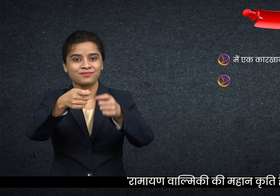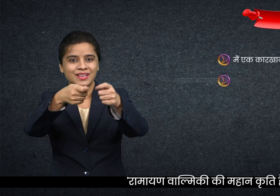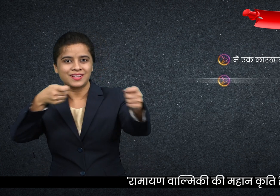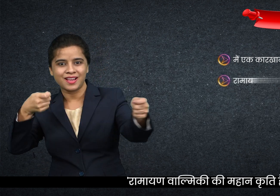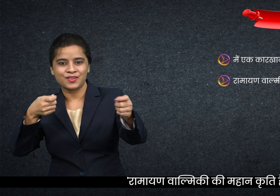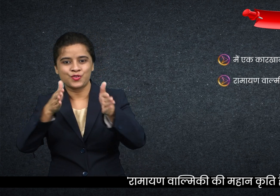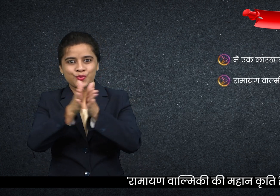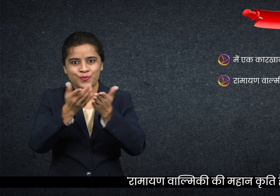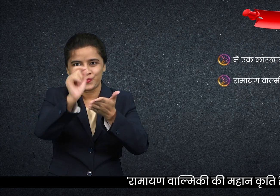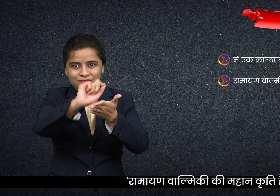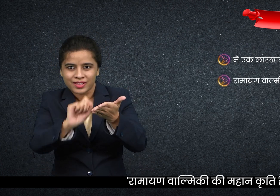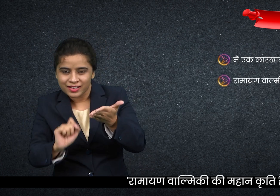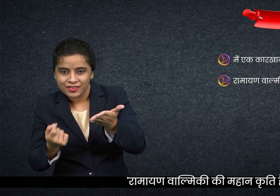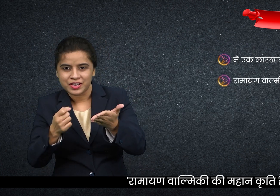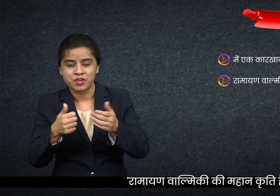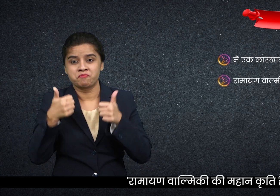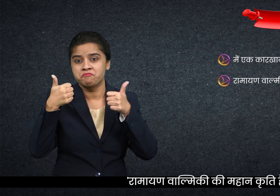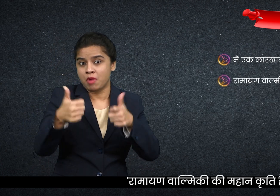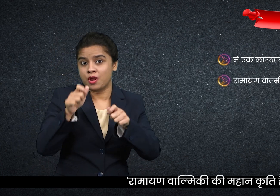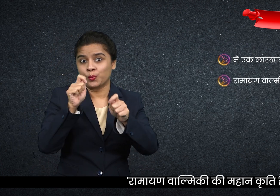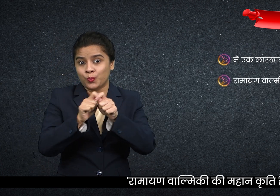रामायण वाल्मीकि की महान कृति है।